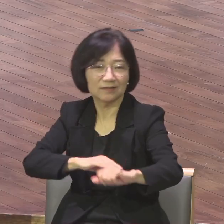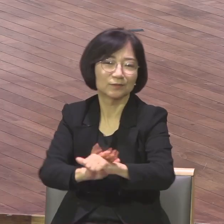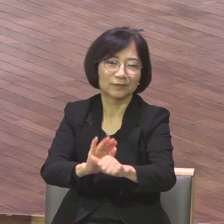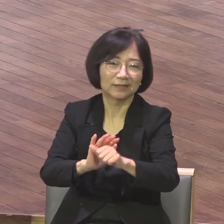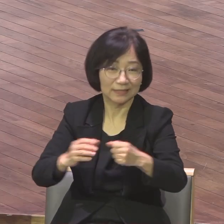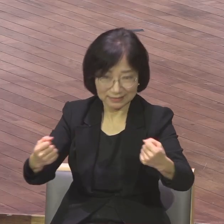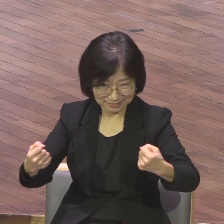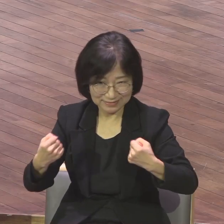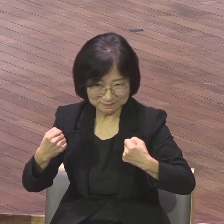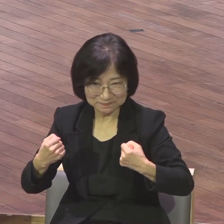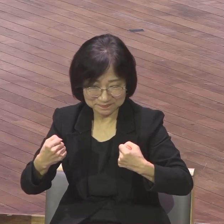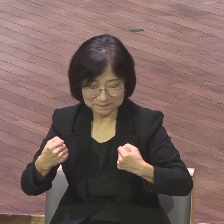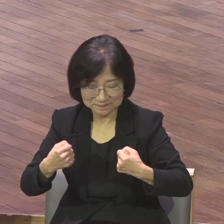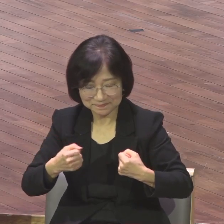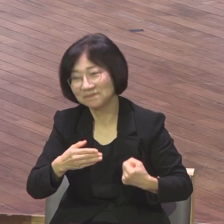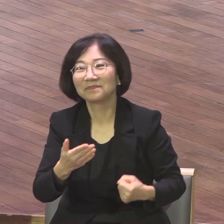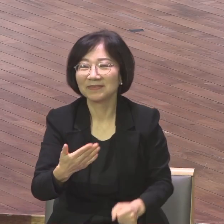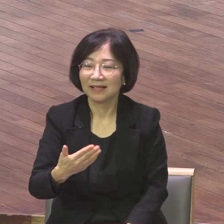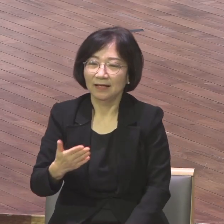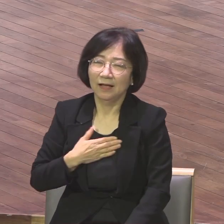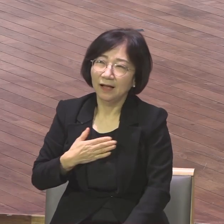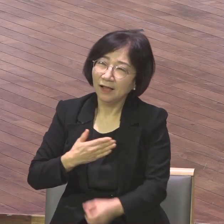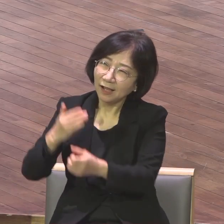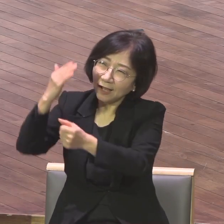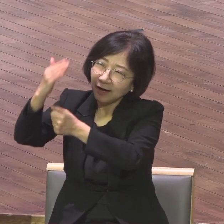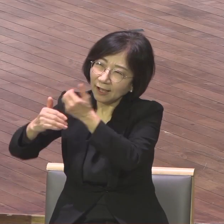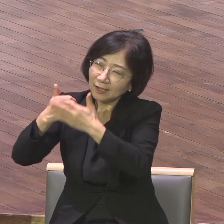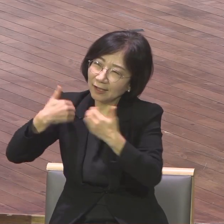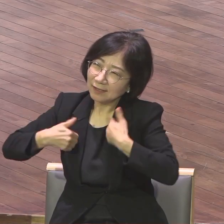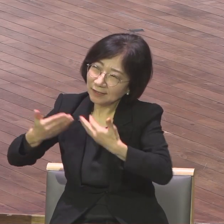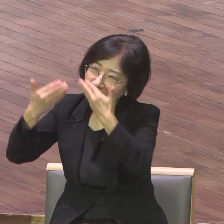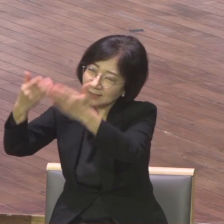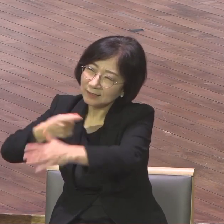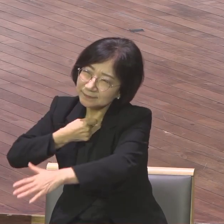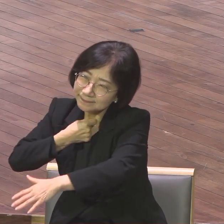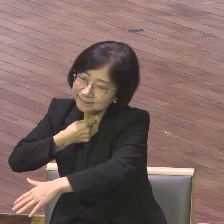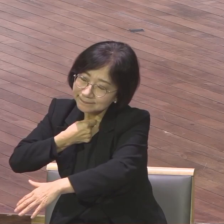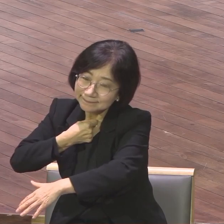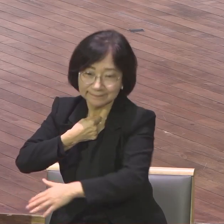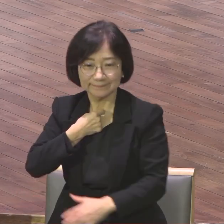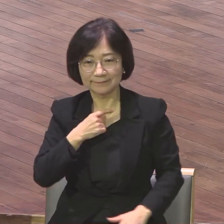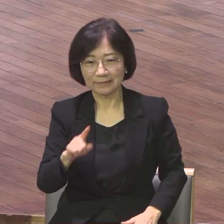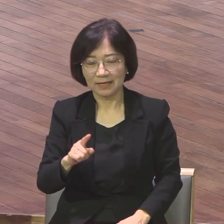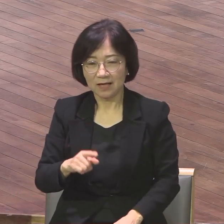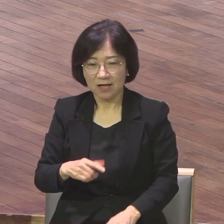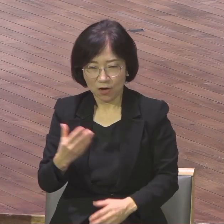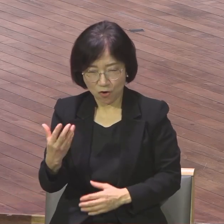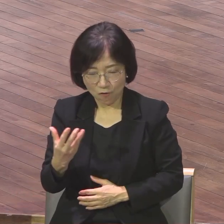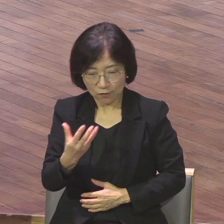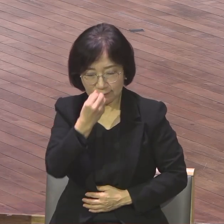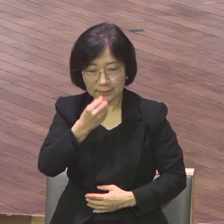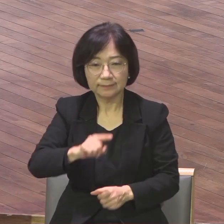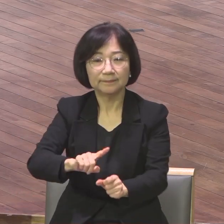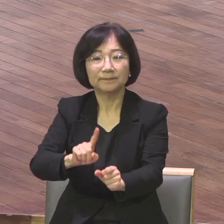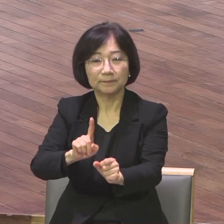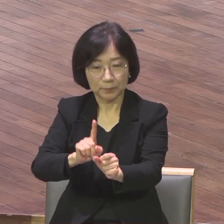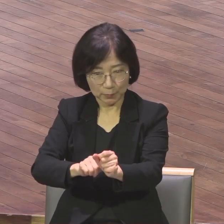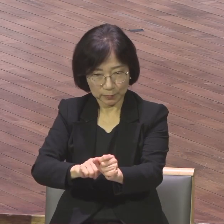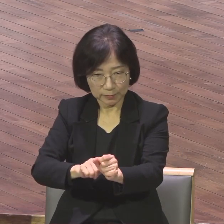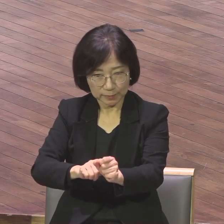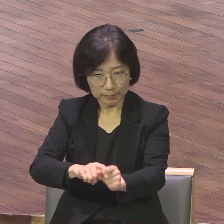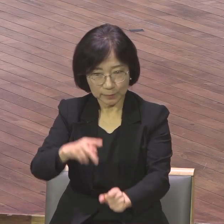정말로 내가 하나님을 기쁘시게 하고 싶다라는 이런 거룩한 동기만 딱 여러분이